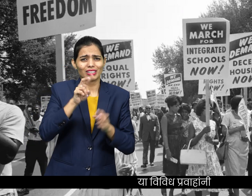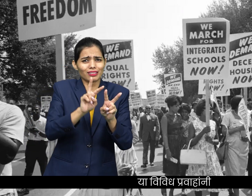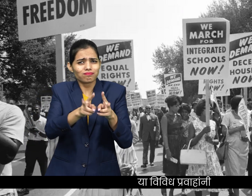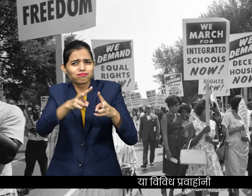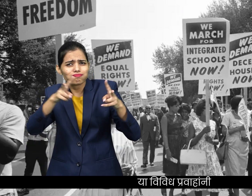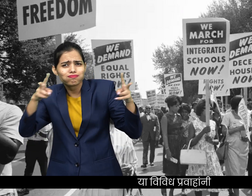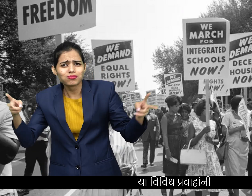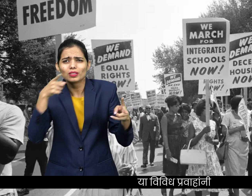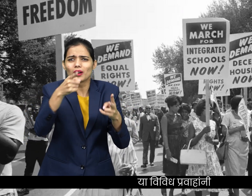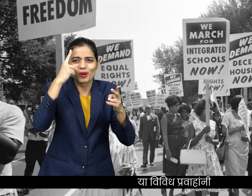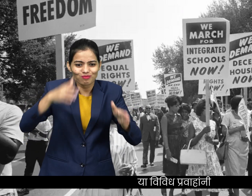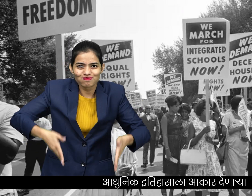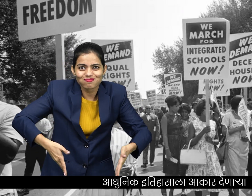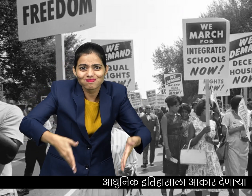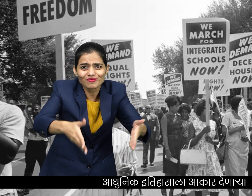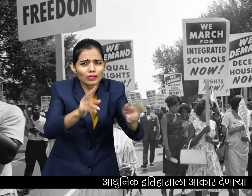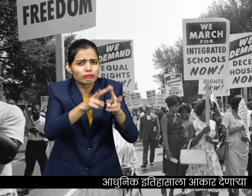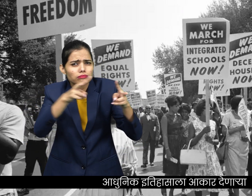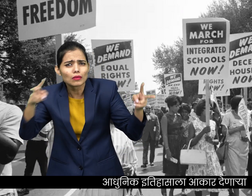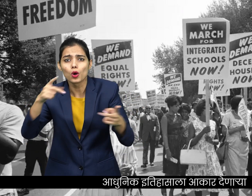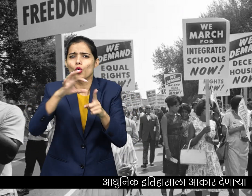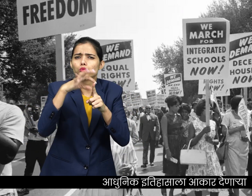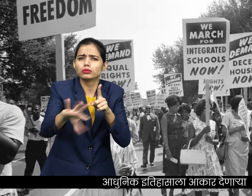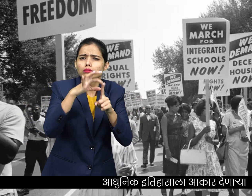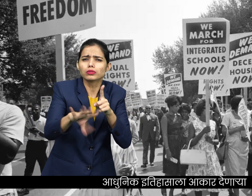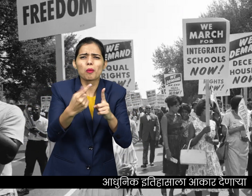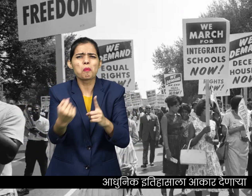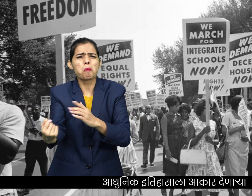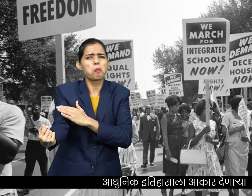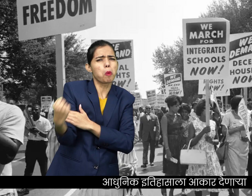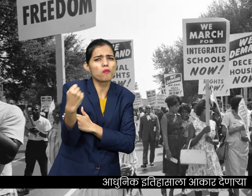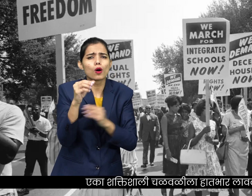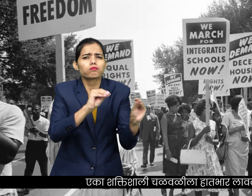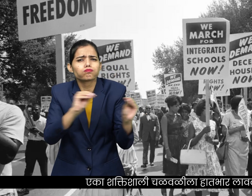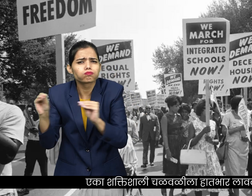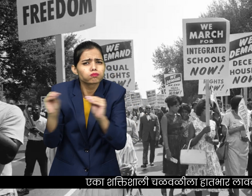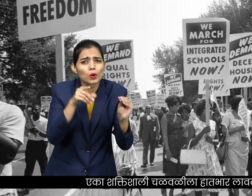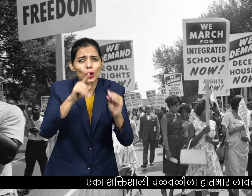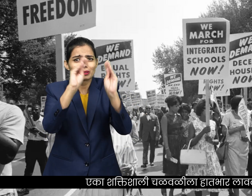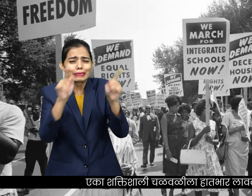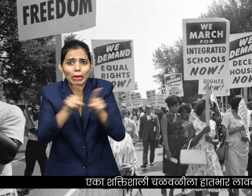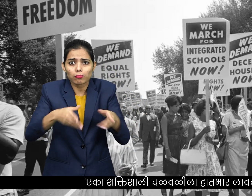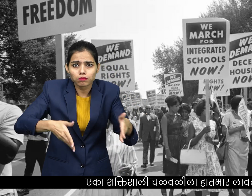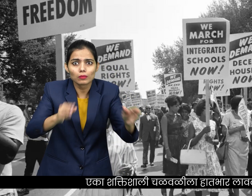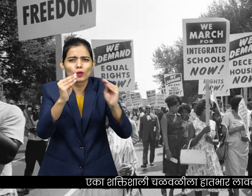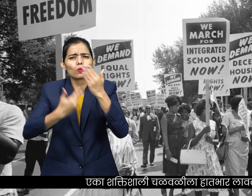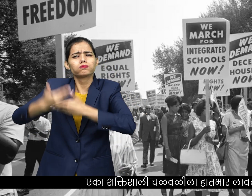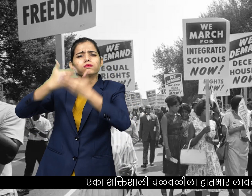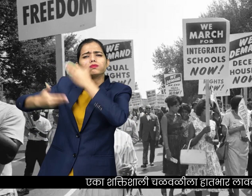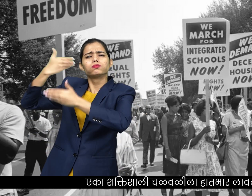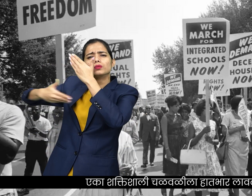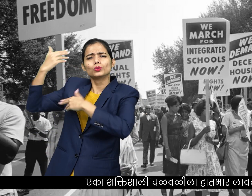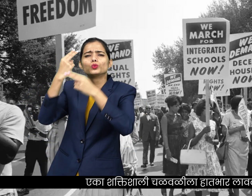या विविध प्रवाहांनी आधुनिक इतिहासाला आकार देणाऱ्या एका शक्तिशाली चळवळीला हातभार